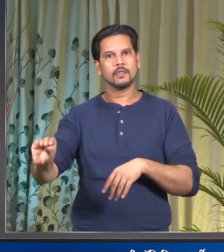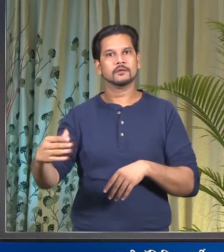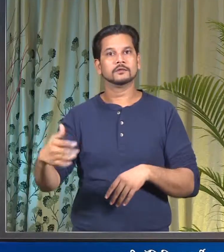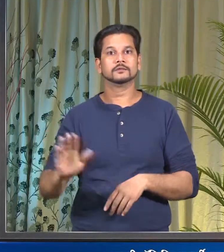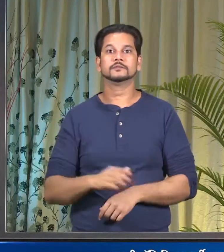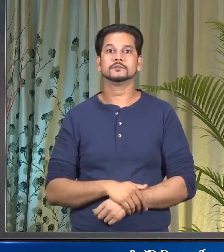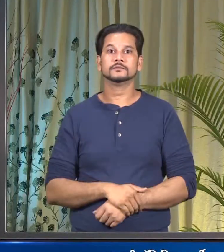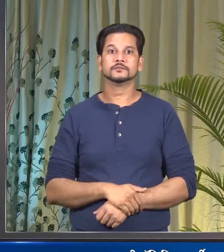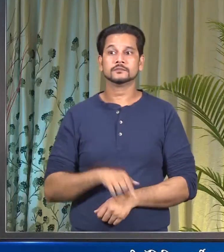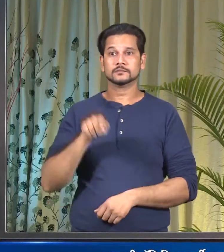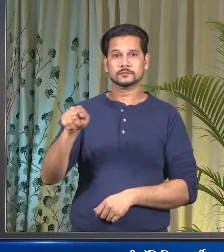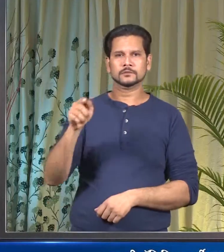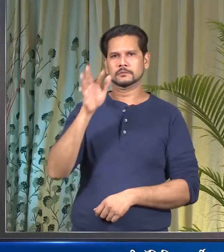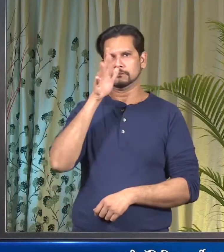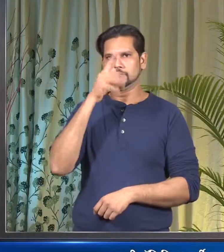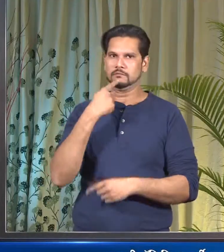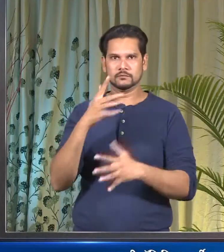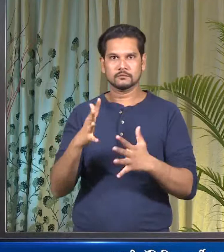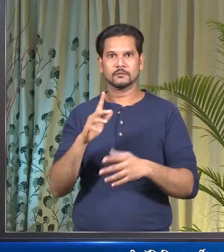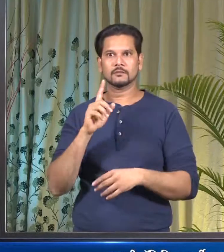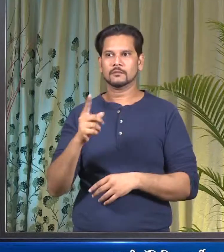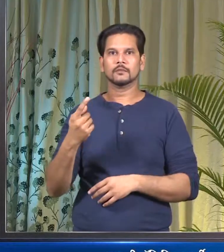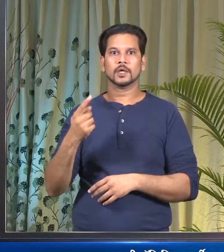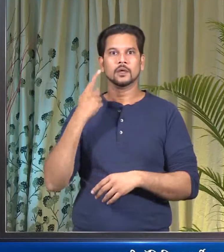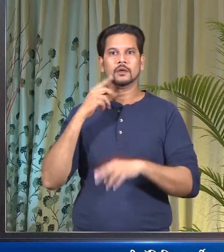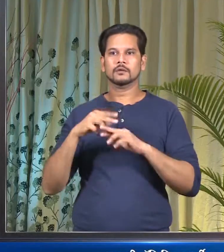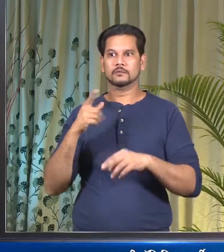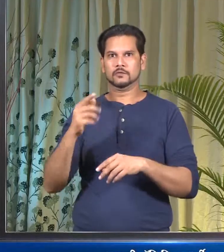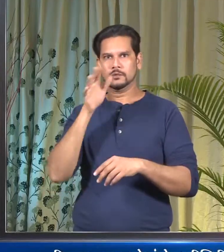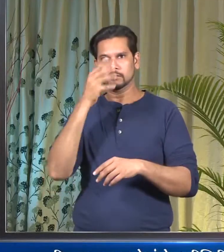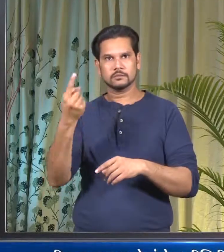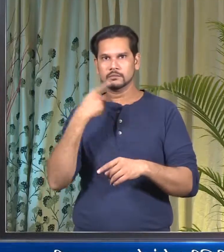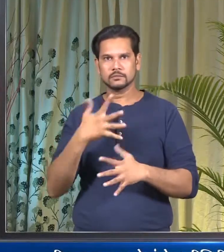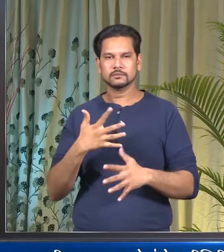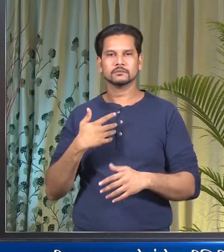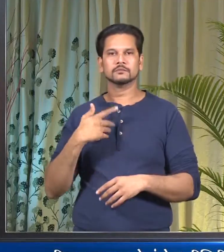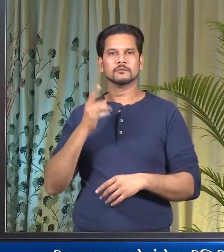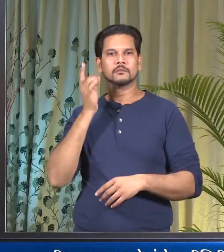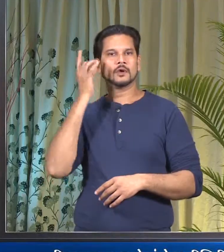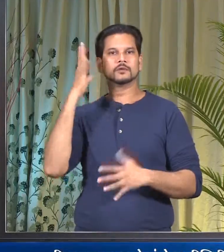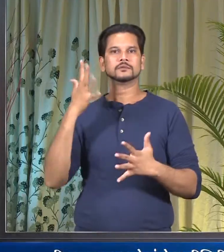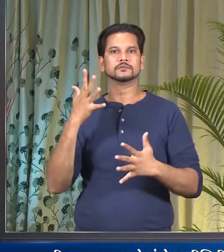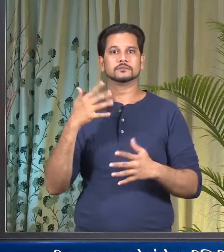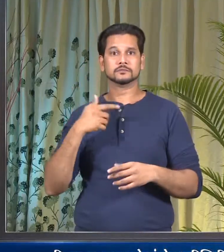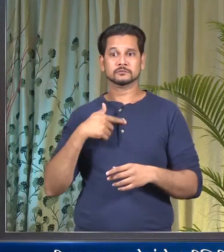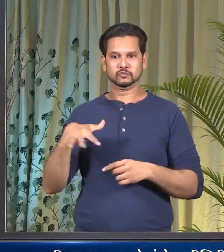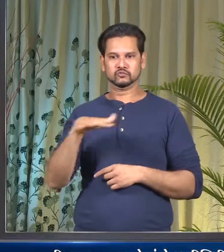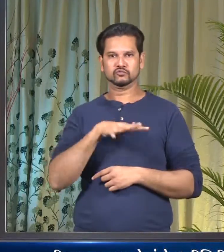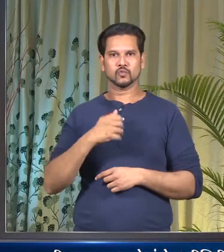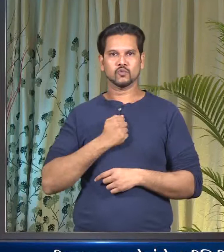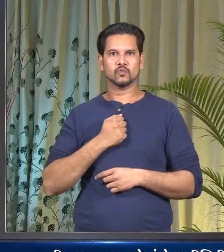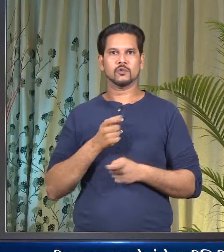तो वो जूठ नहीं बोलता तो आपको गुसा नहीं आता है situation is in your control